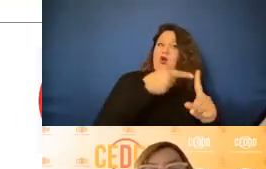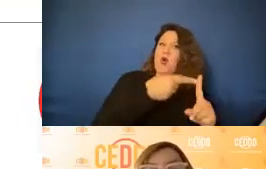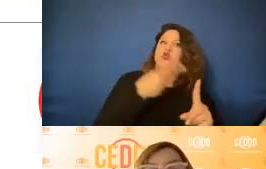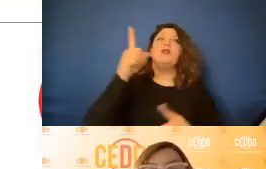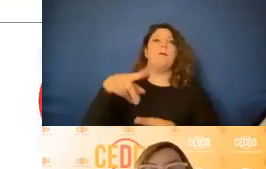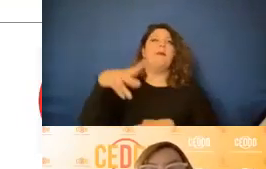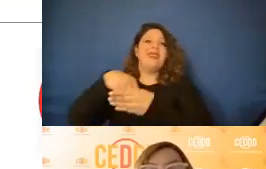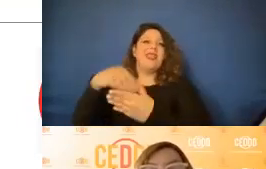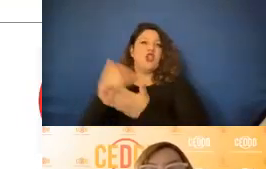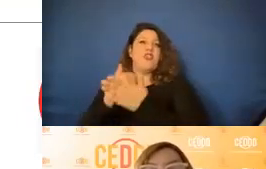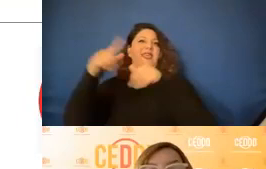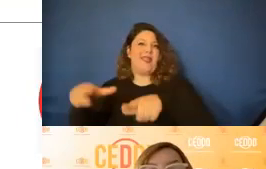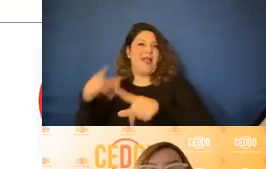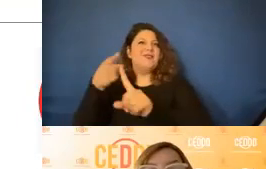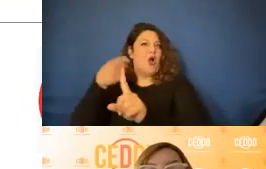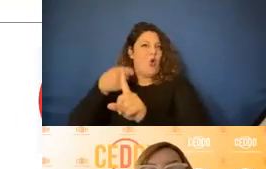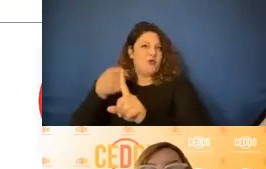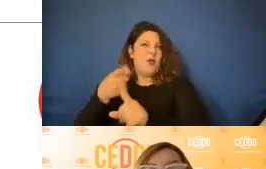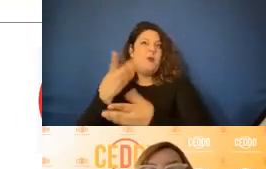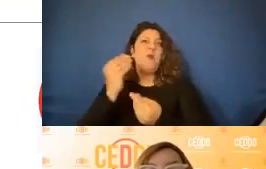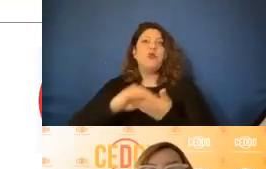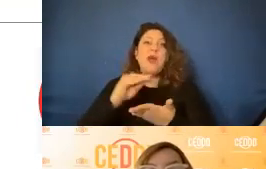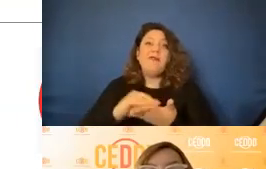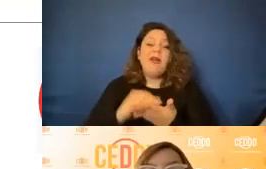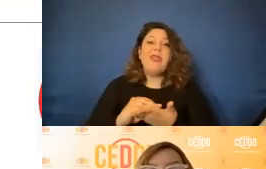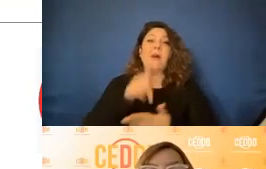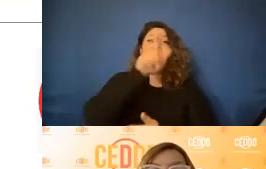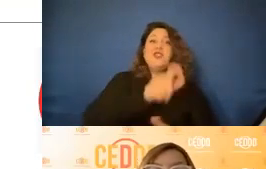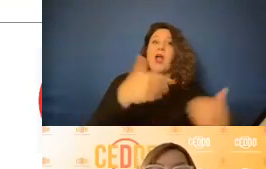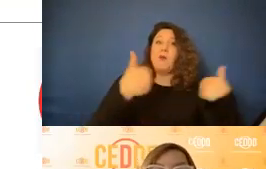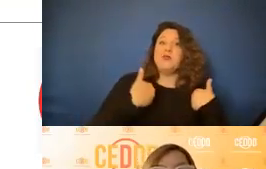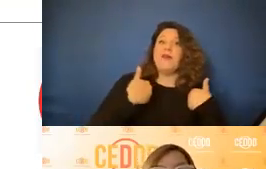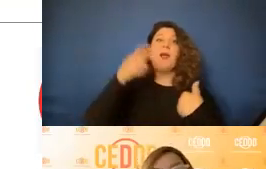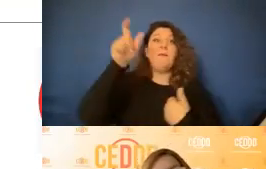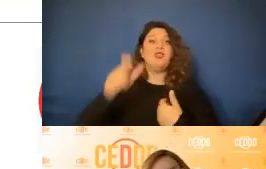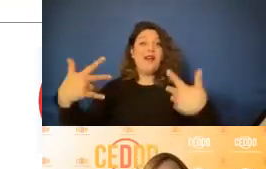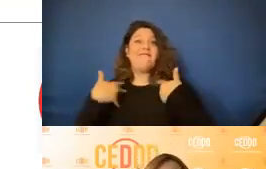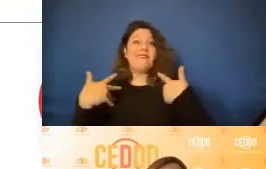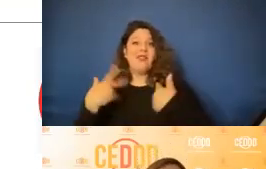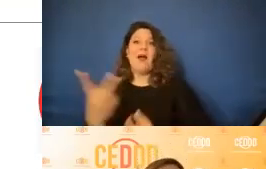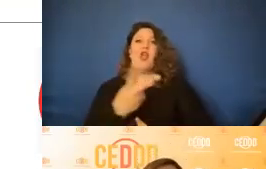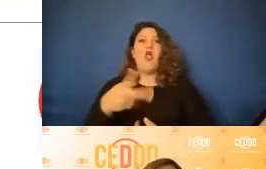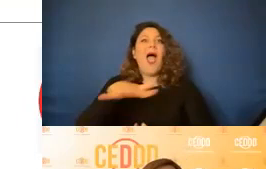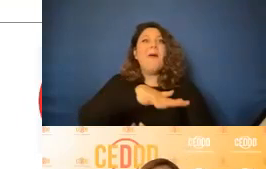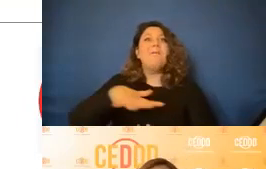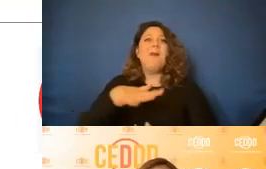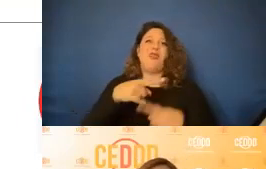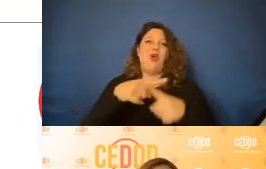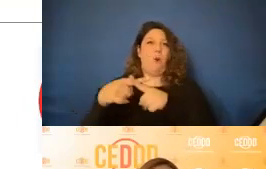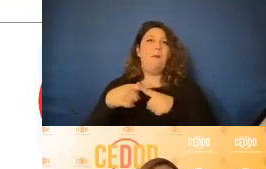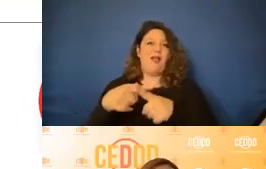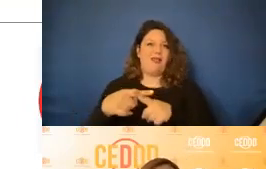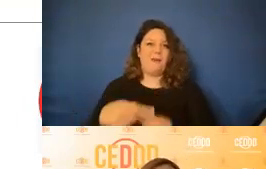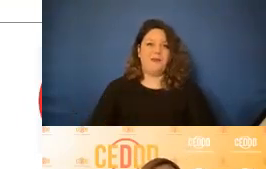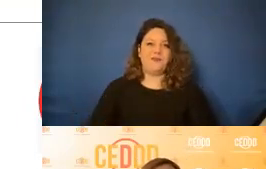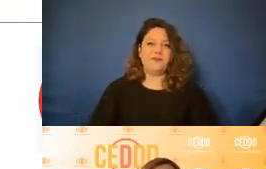veces comparten agresor y víctima espacios físicos. Las formas de ciberacoso pues son envío